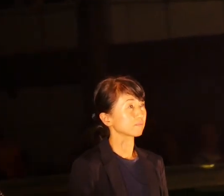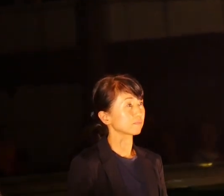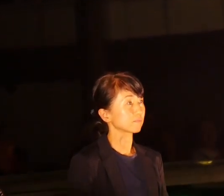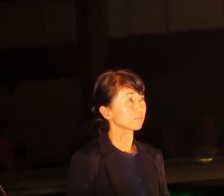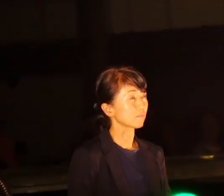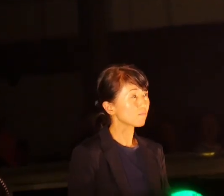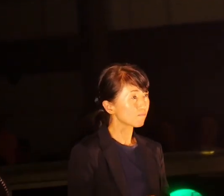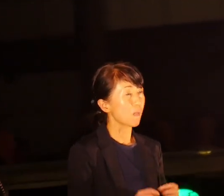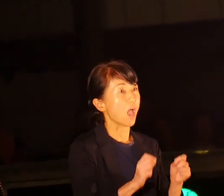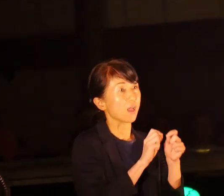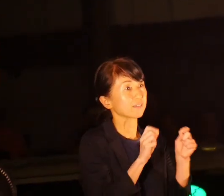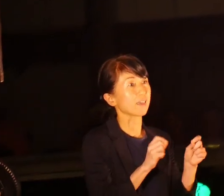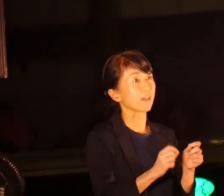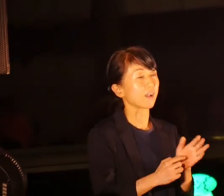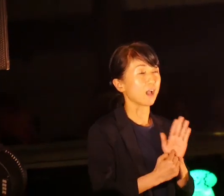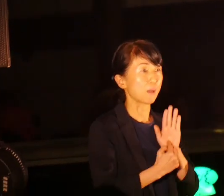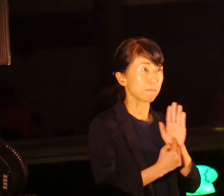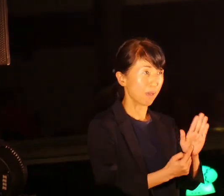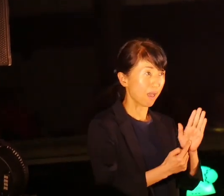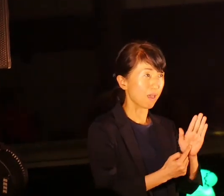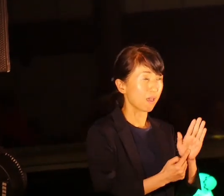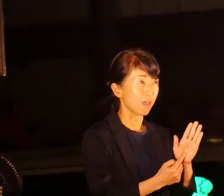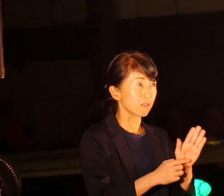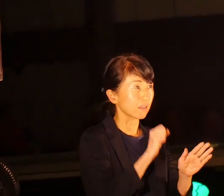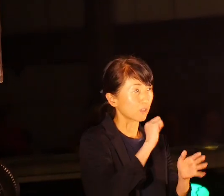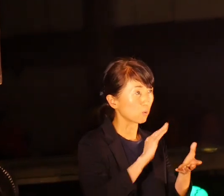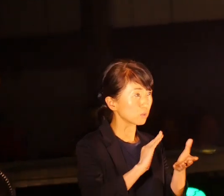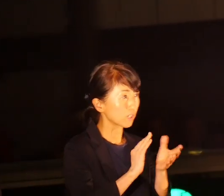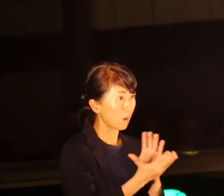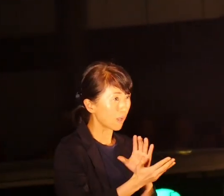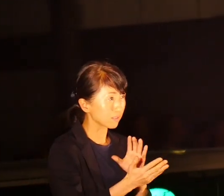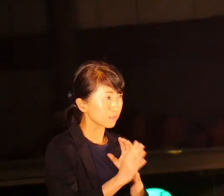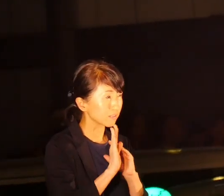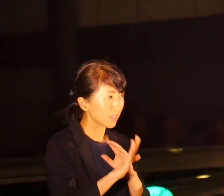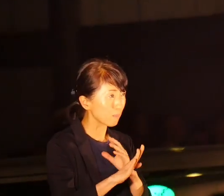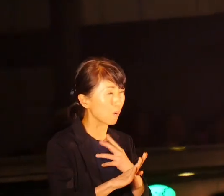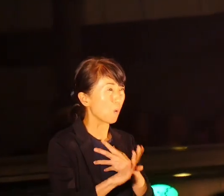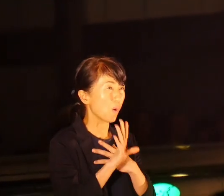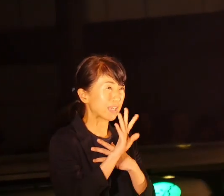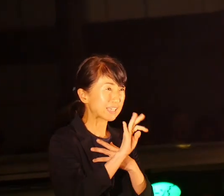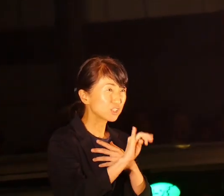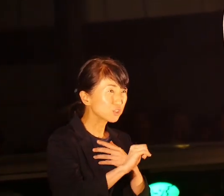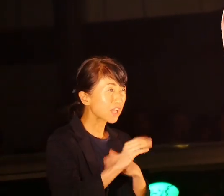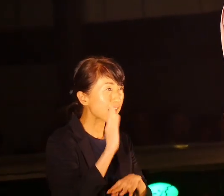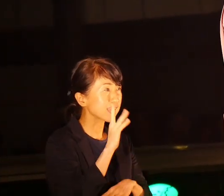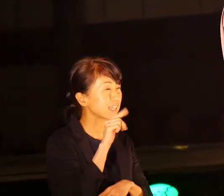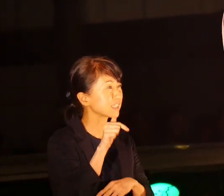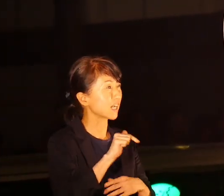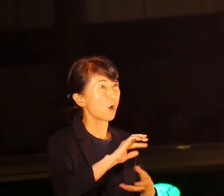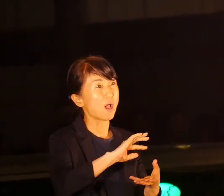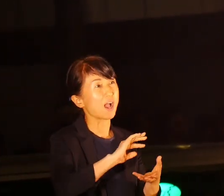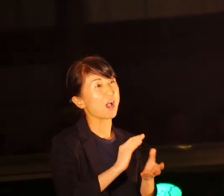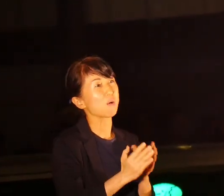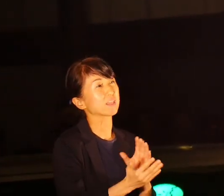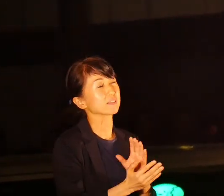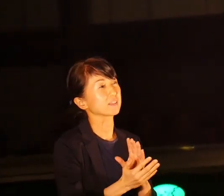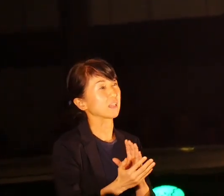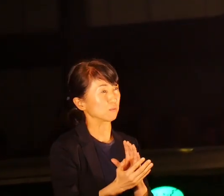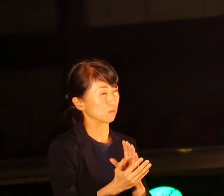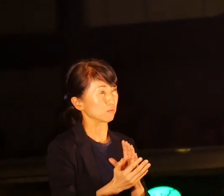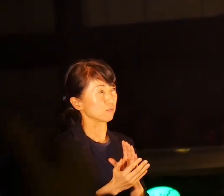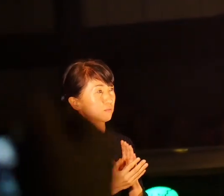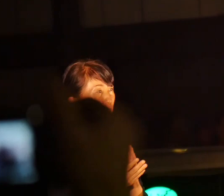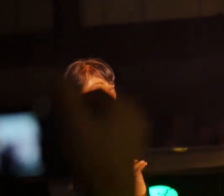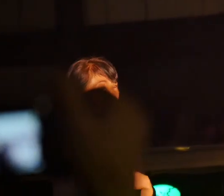この結果が出て良くなったとしても、いつか政治家は手のひらを返す。今まで散